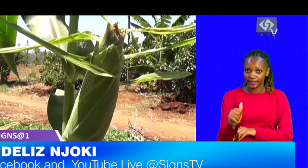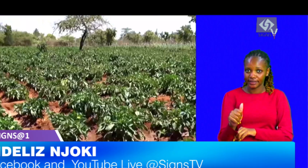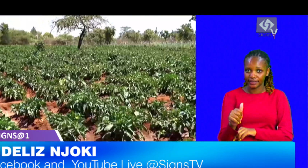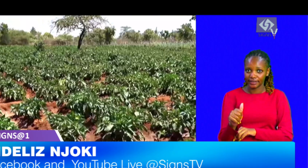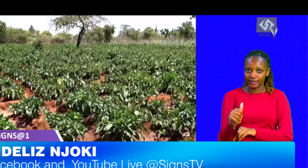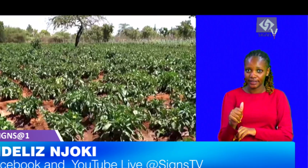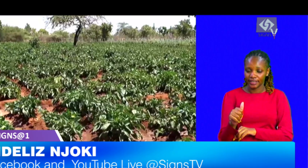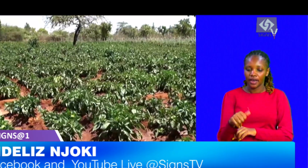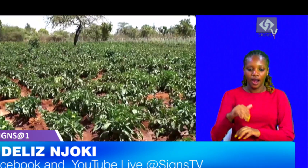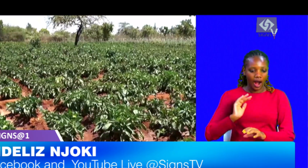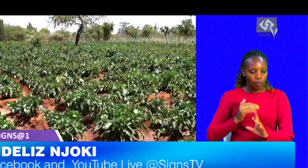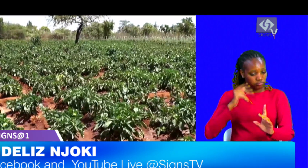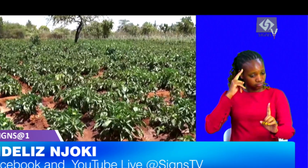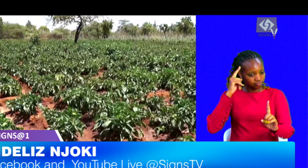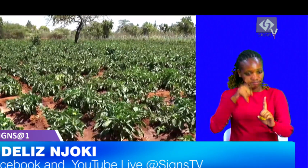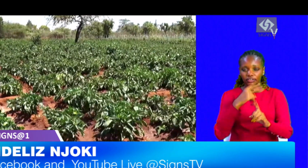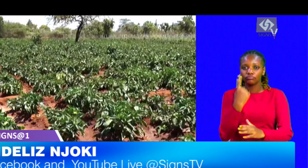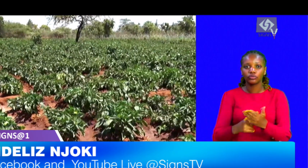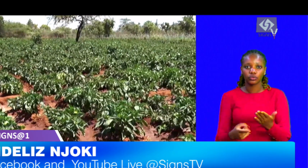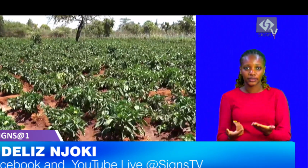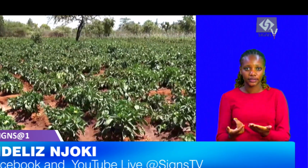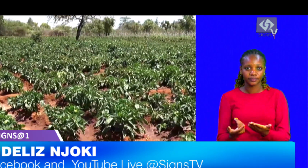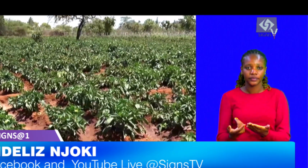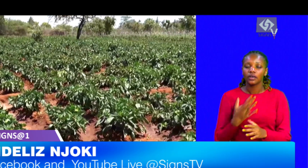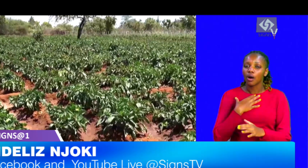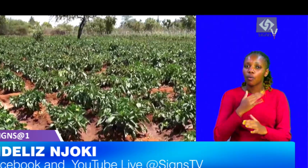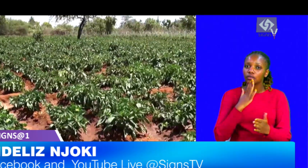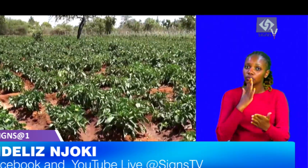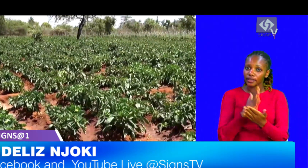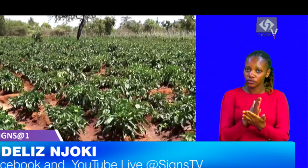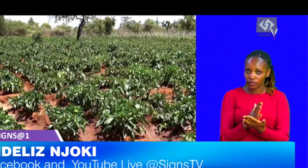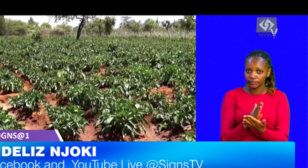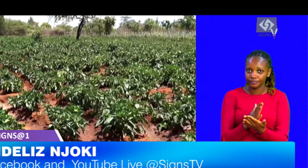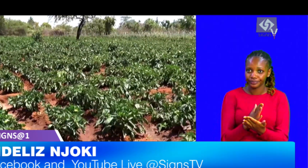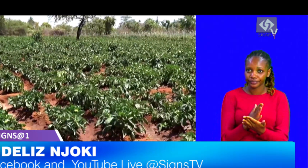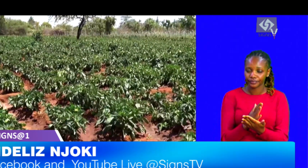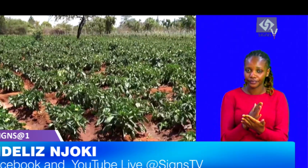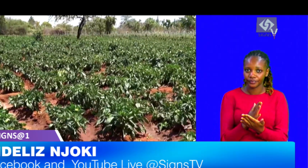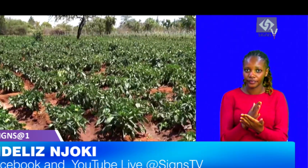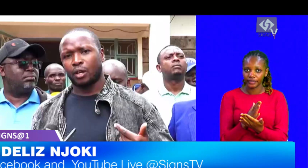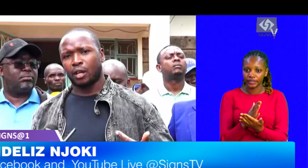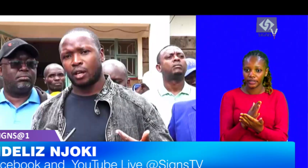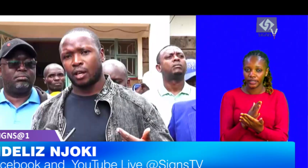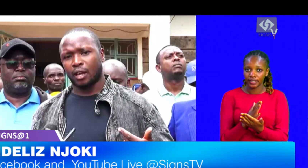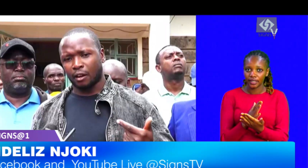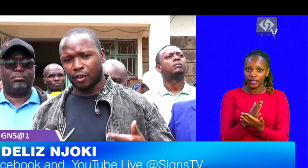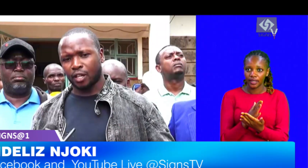lengo letu kubwa ni kuhakikisha ya kwamba yale ambayo